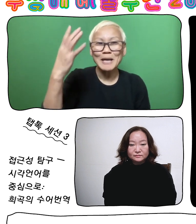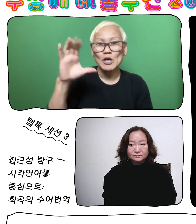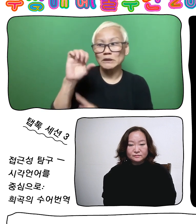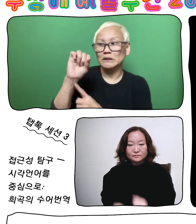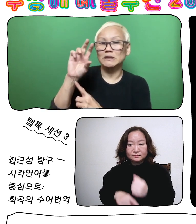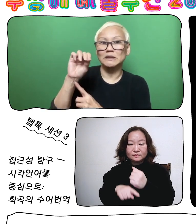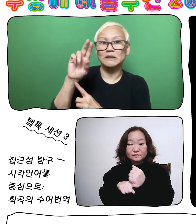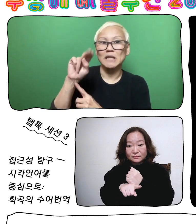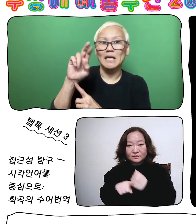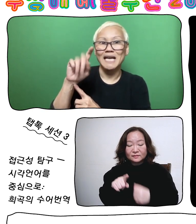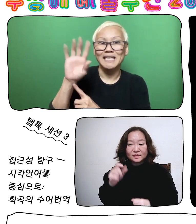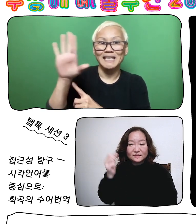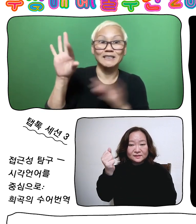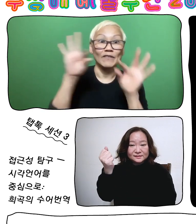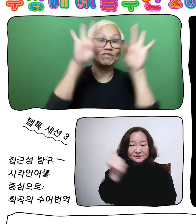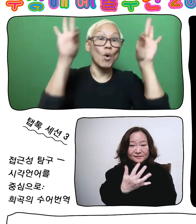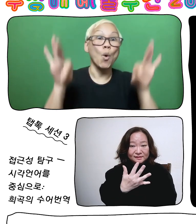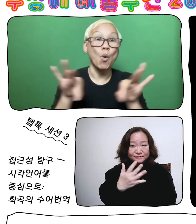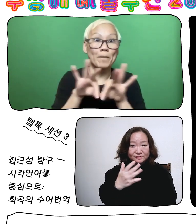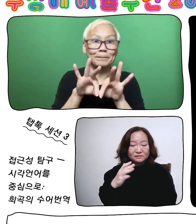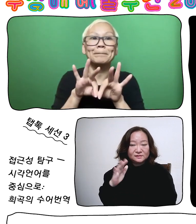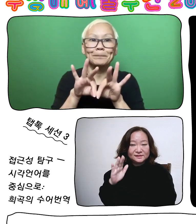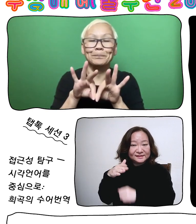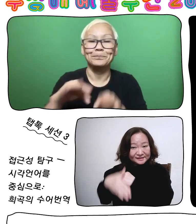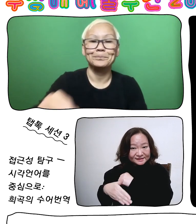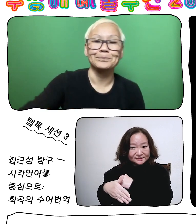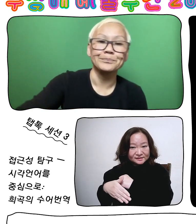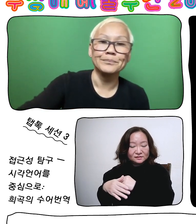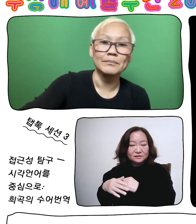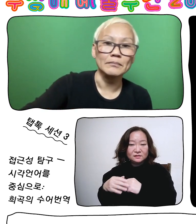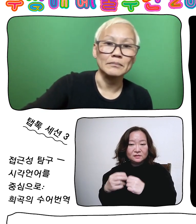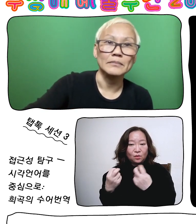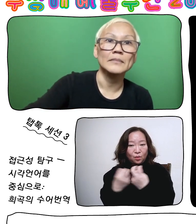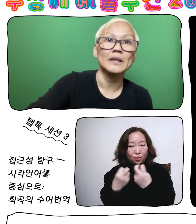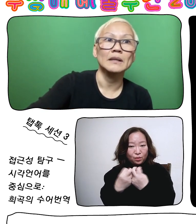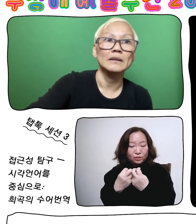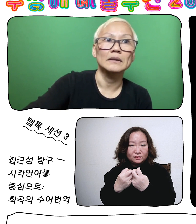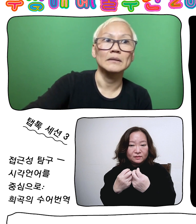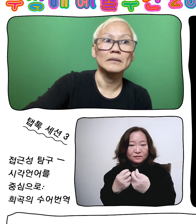먼저 셰익스피어가 이러한 형식을 만든 이유를 이해할 필요가 있습니다.